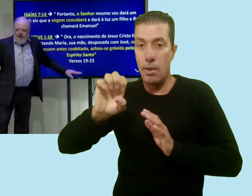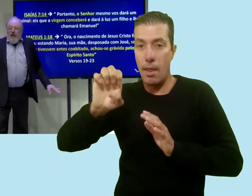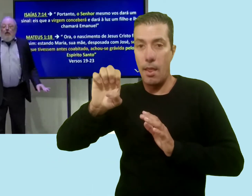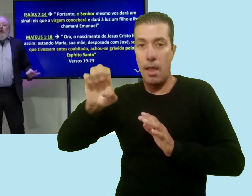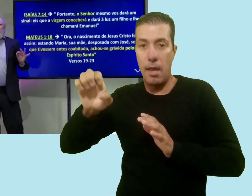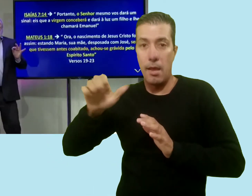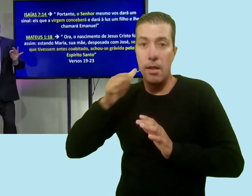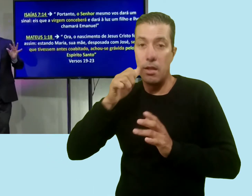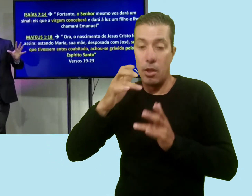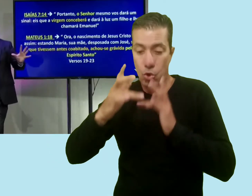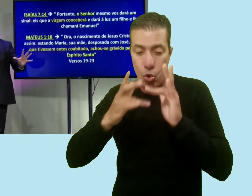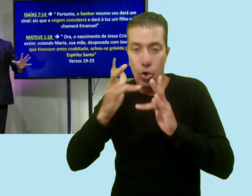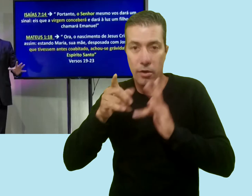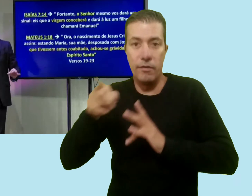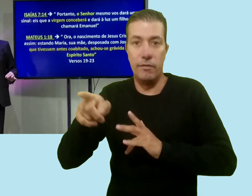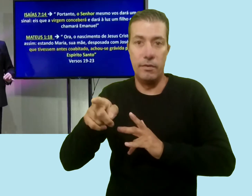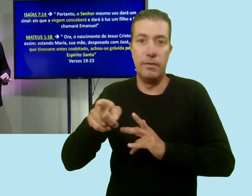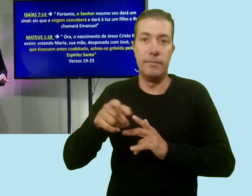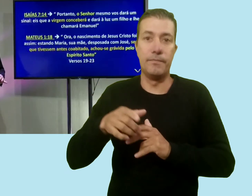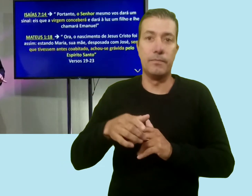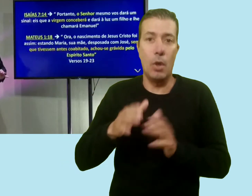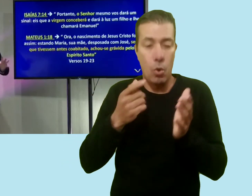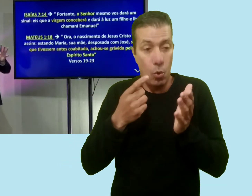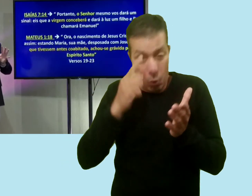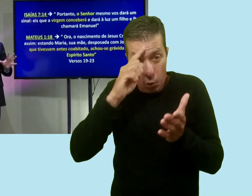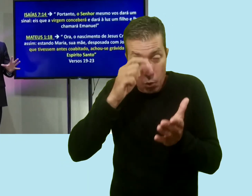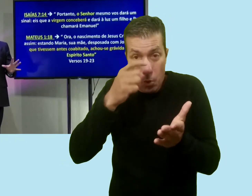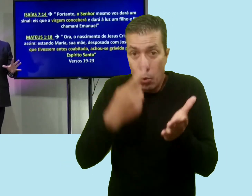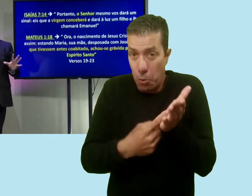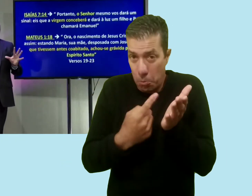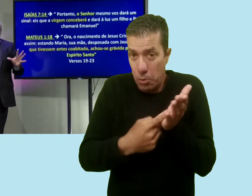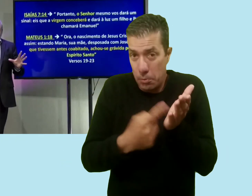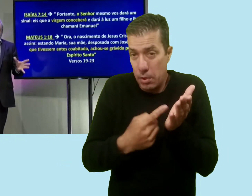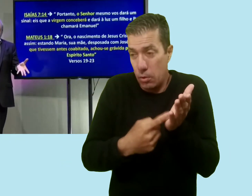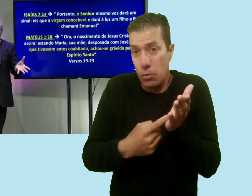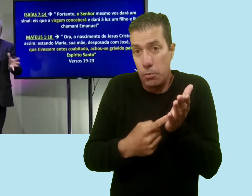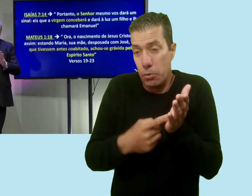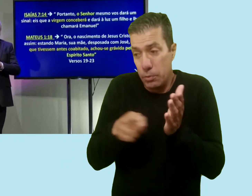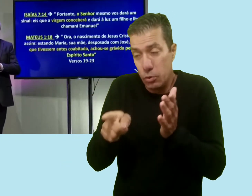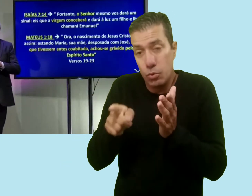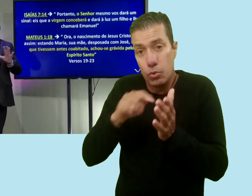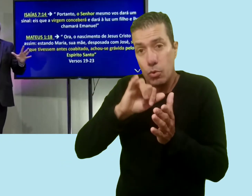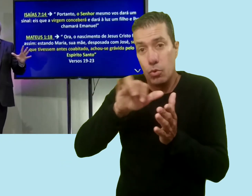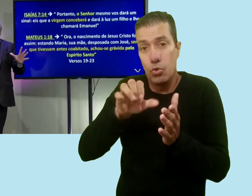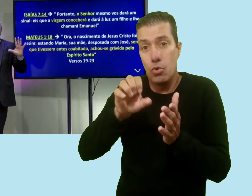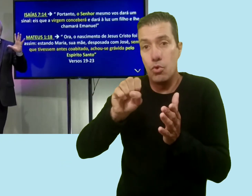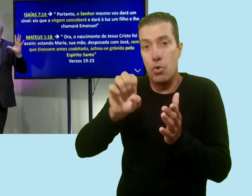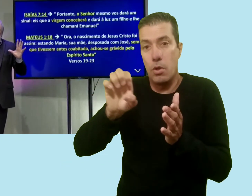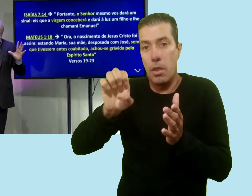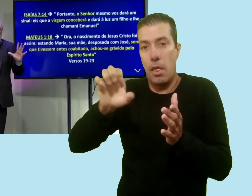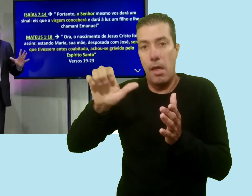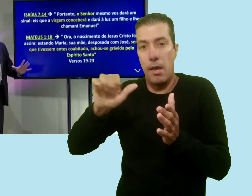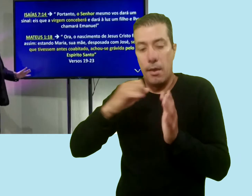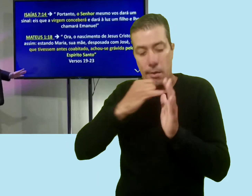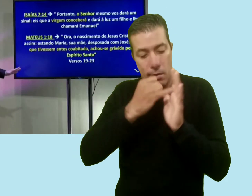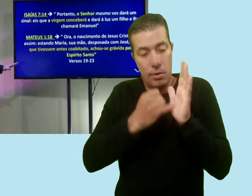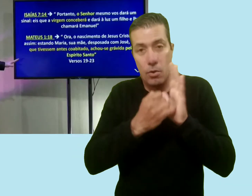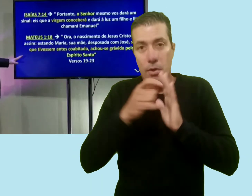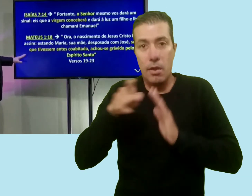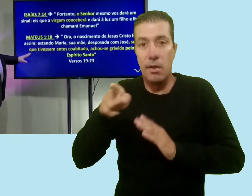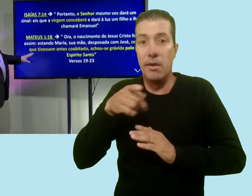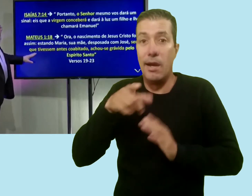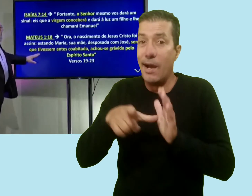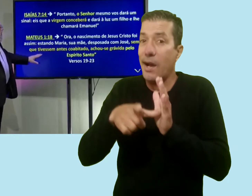quer dizer assim, noiva de José, comprometida com José. A sociedade toda sabia que eles iam